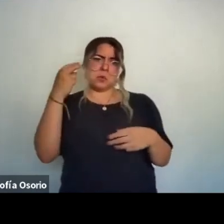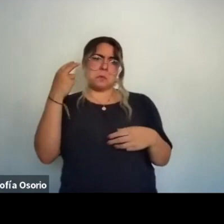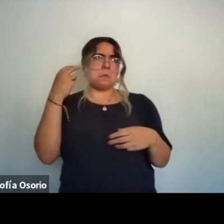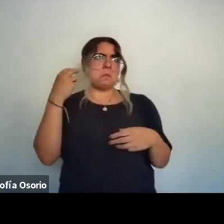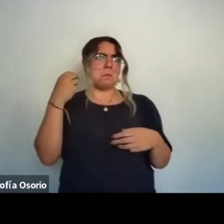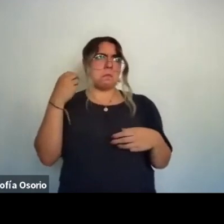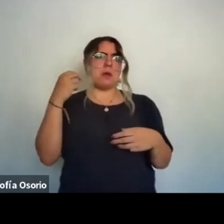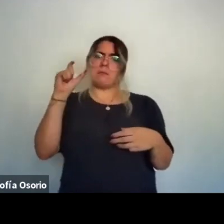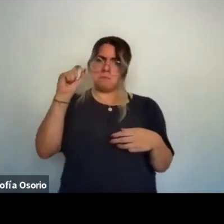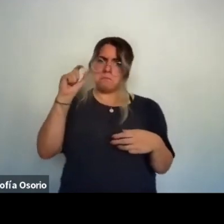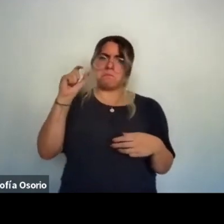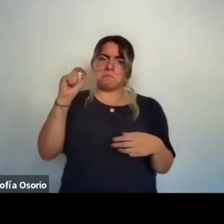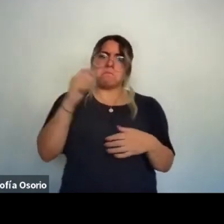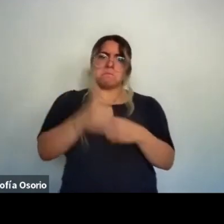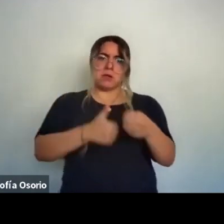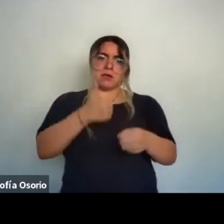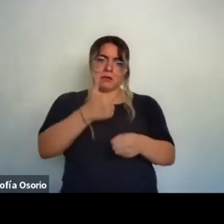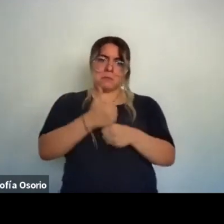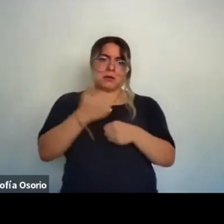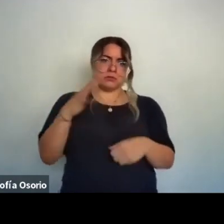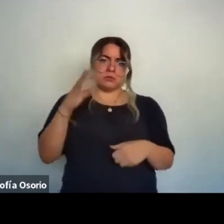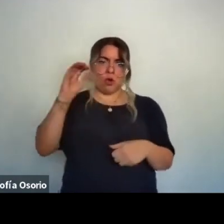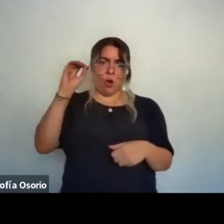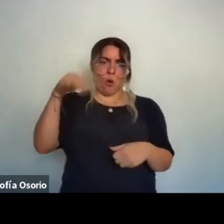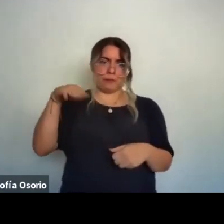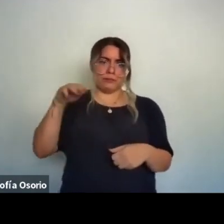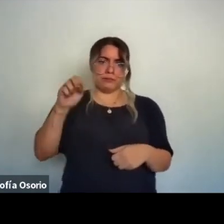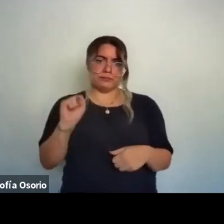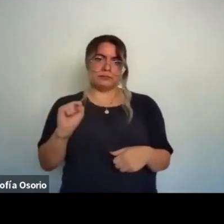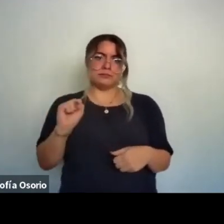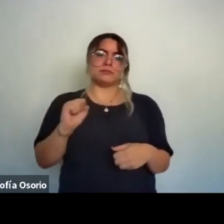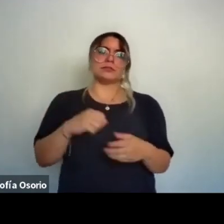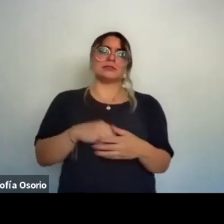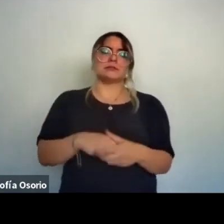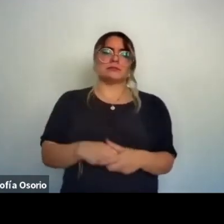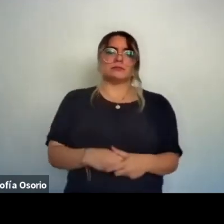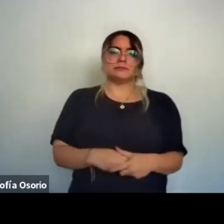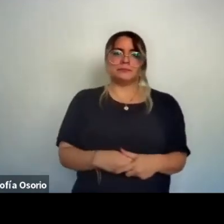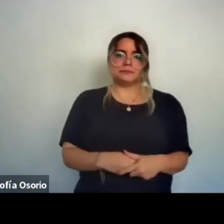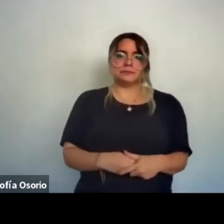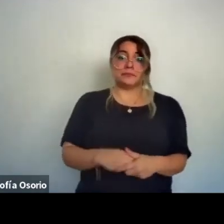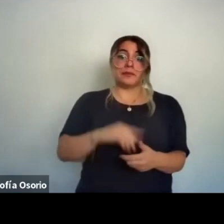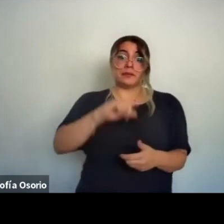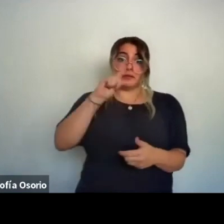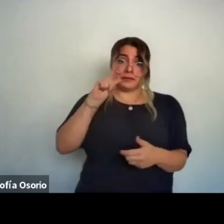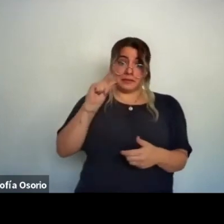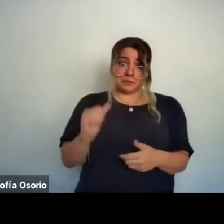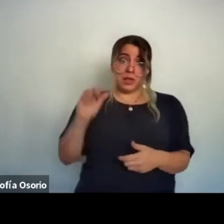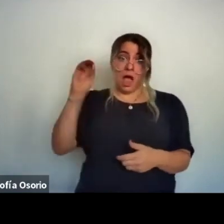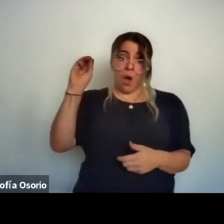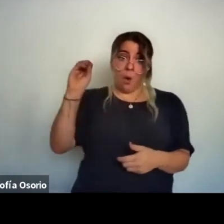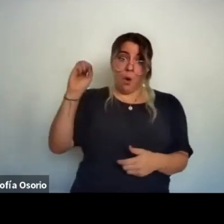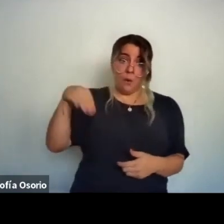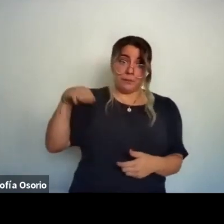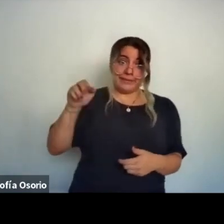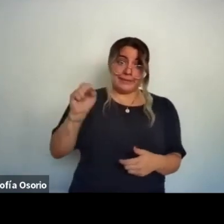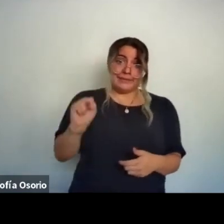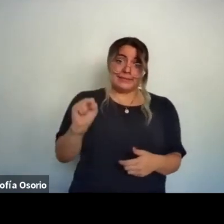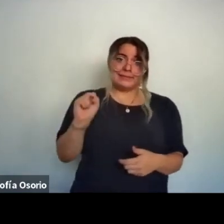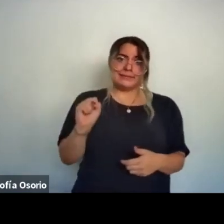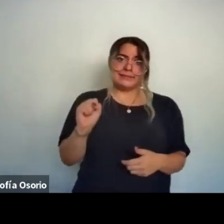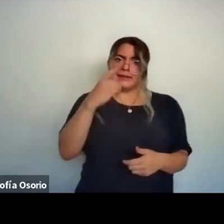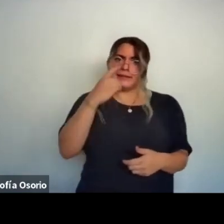como hacia el 2001, la misma OMS lanza la CIF, que es la Clasificación Internacional